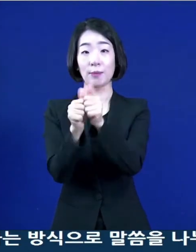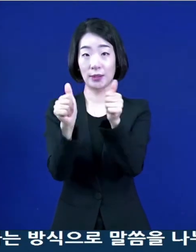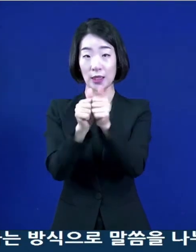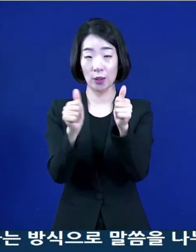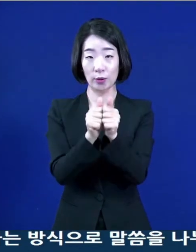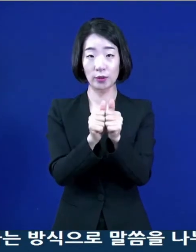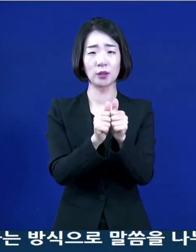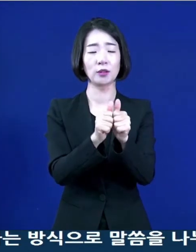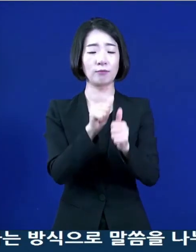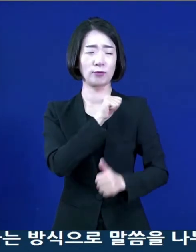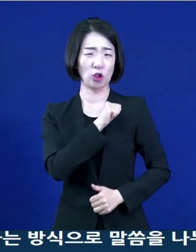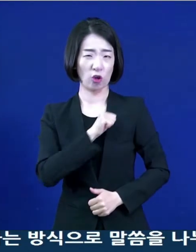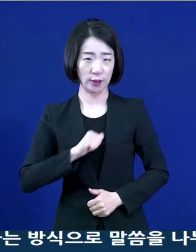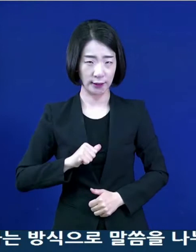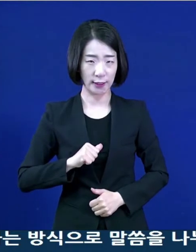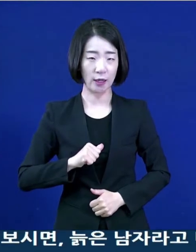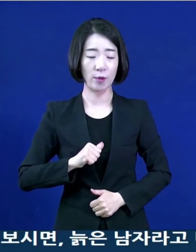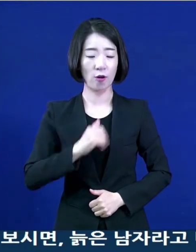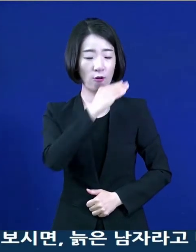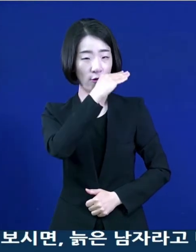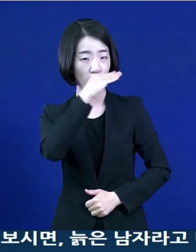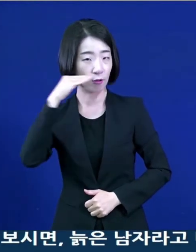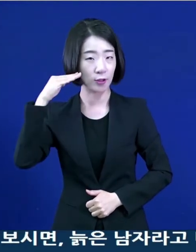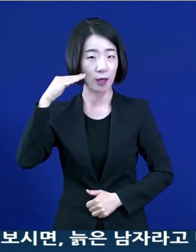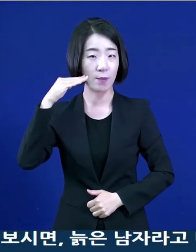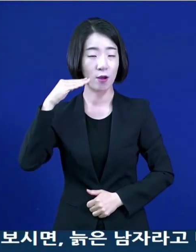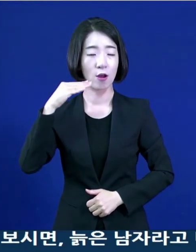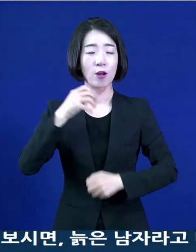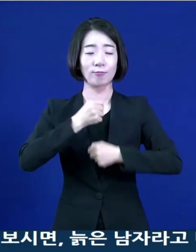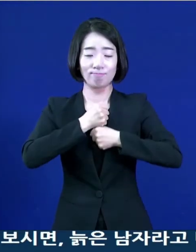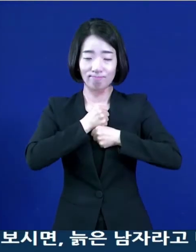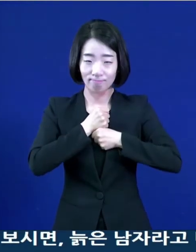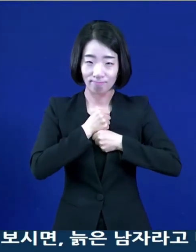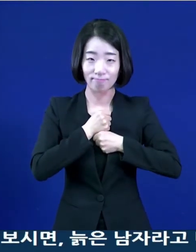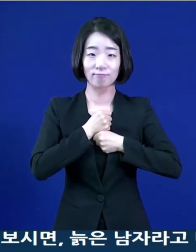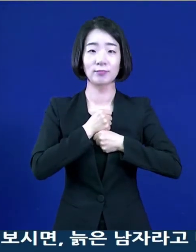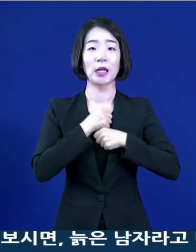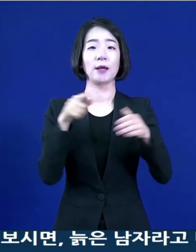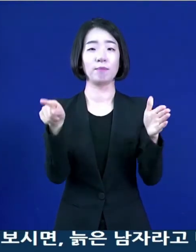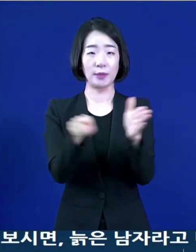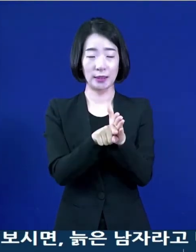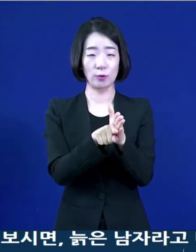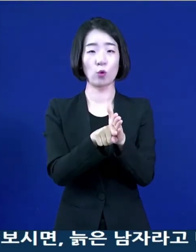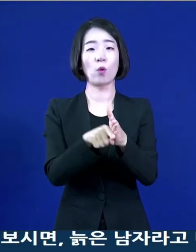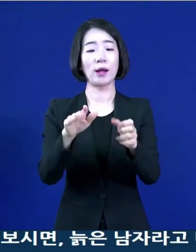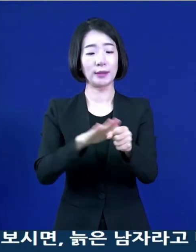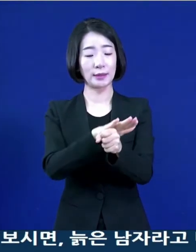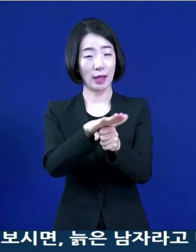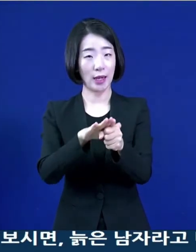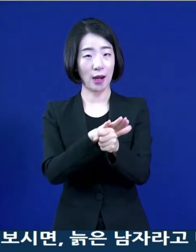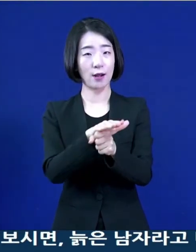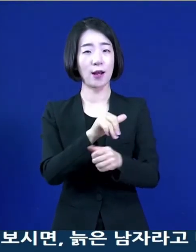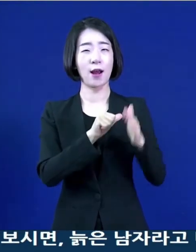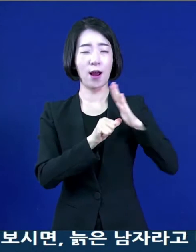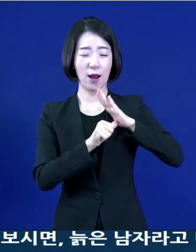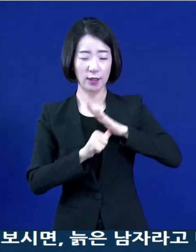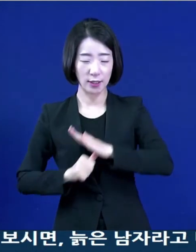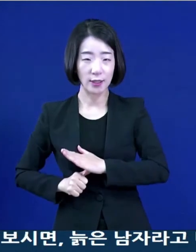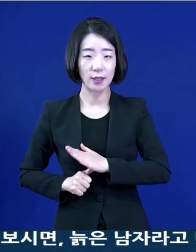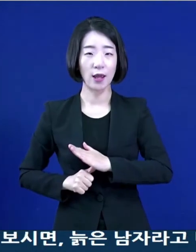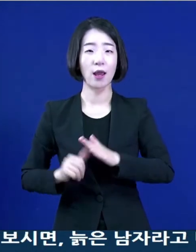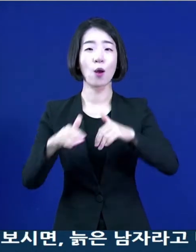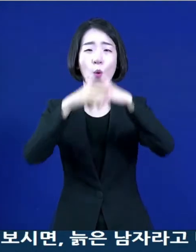남자로는 절제하며 경건하며 신중하며 믿음과 사랑과